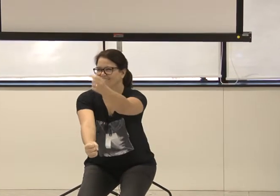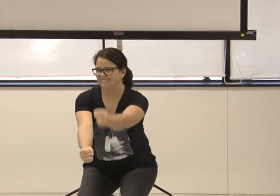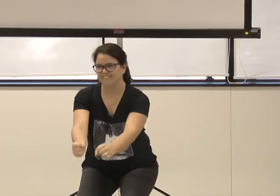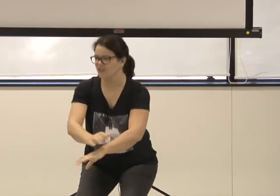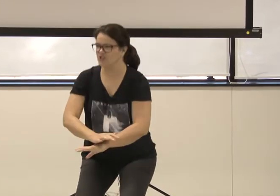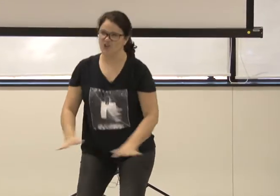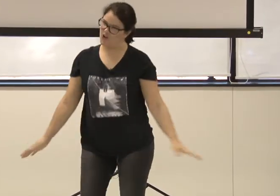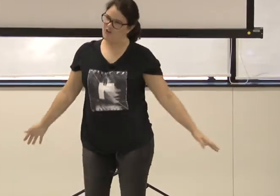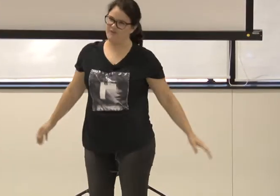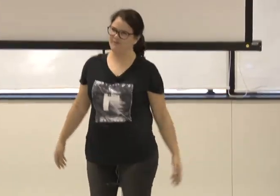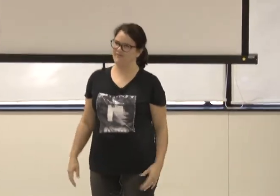Só.